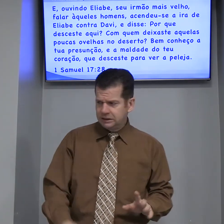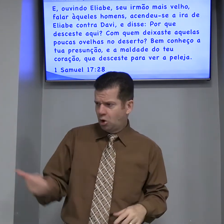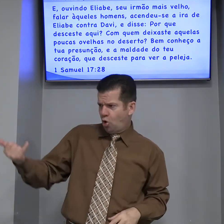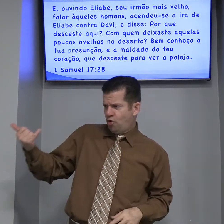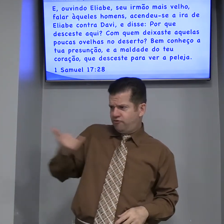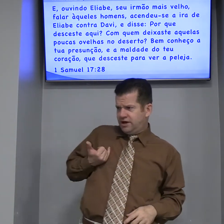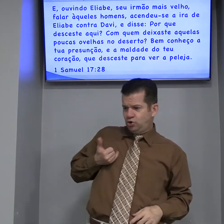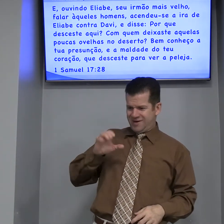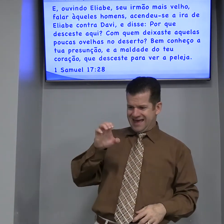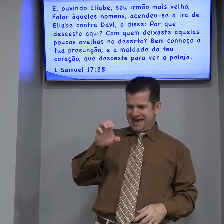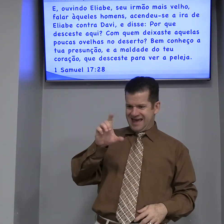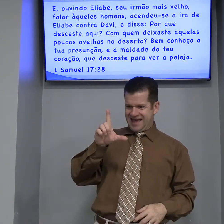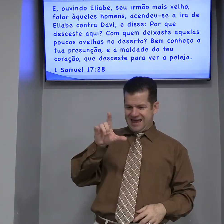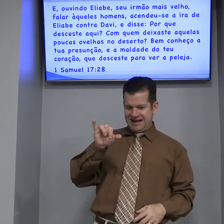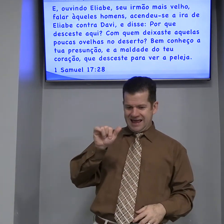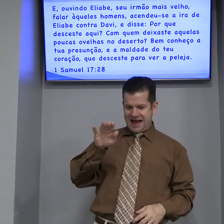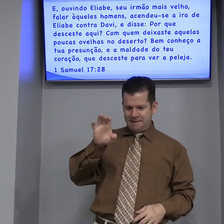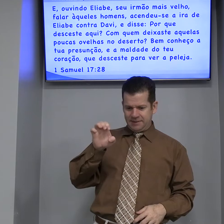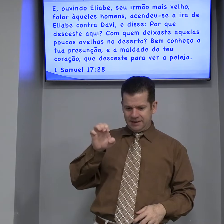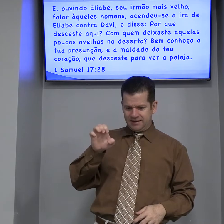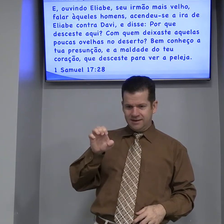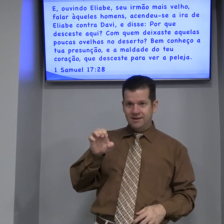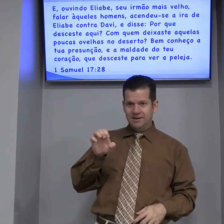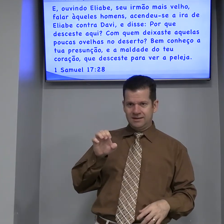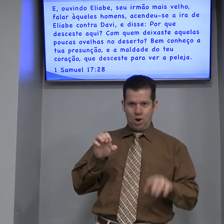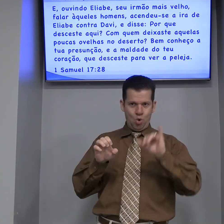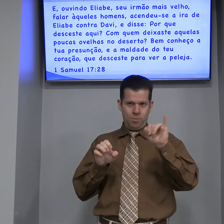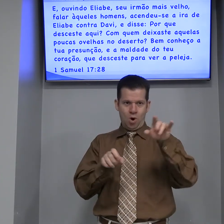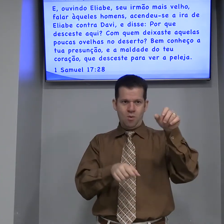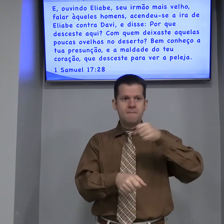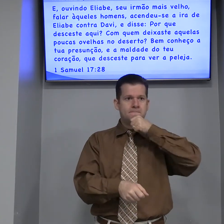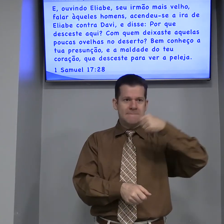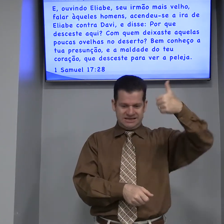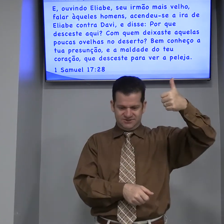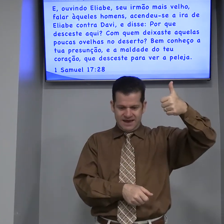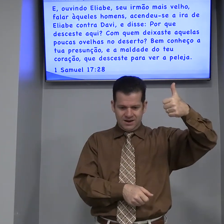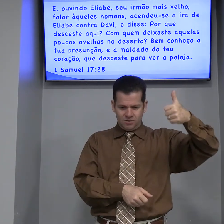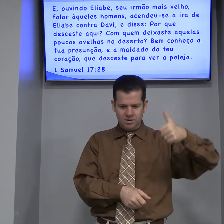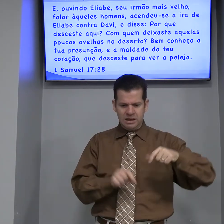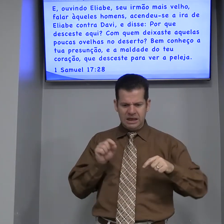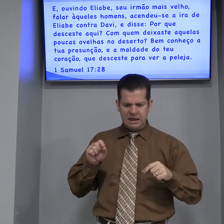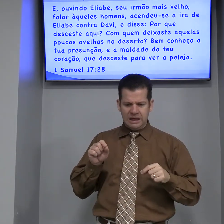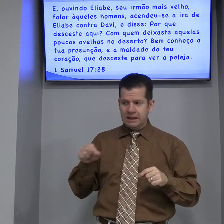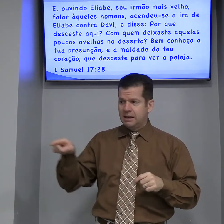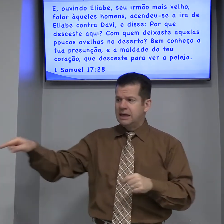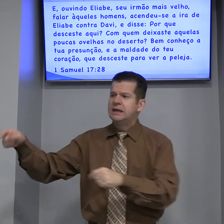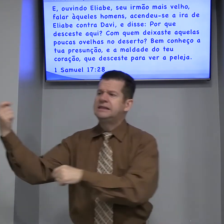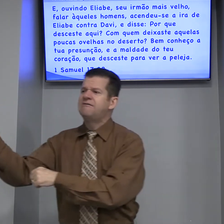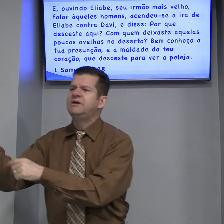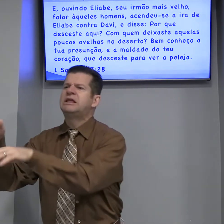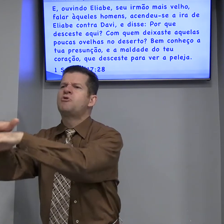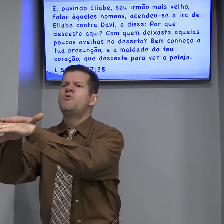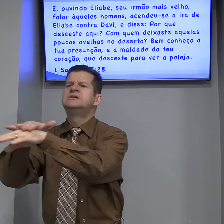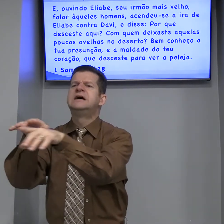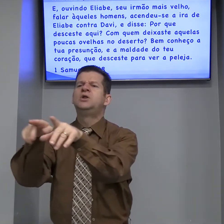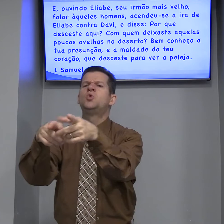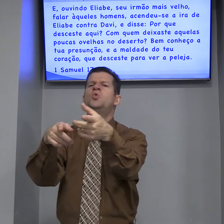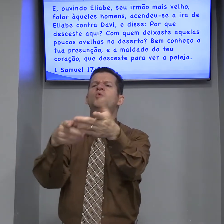Então, ouvindo Eliabe, né, o irmão mais velho, Davi estava conversando com